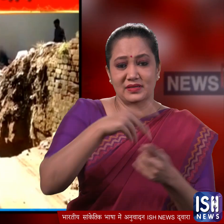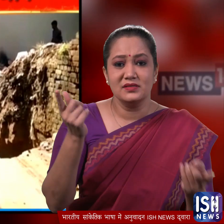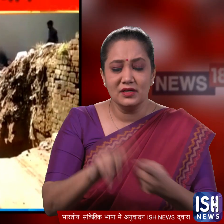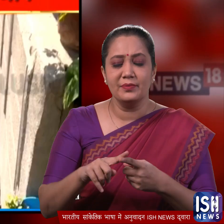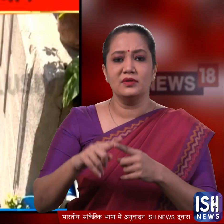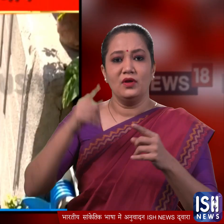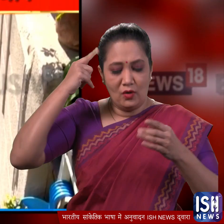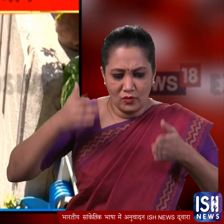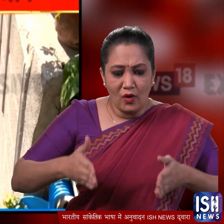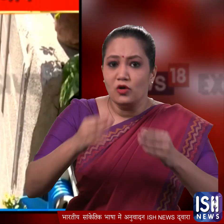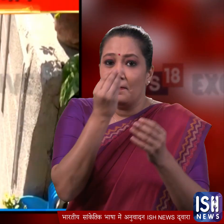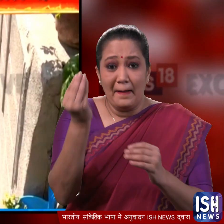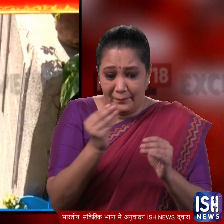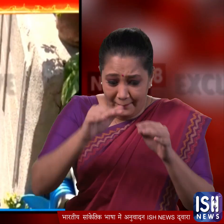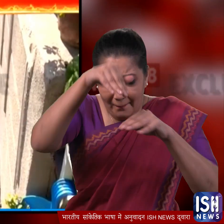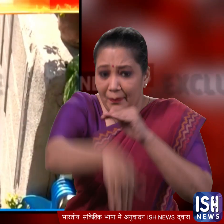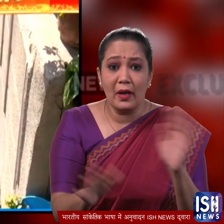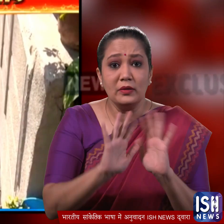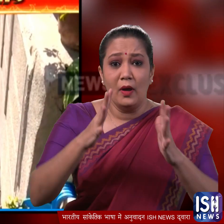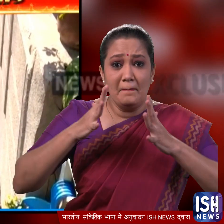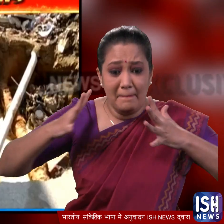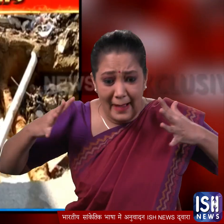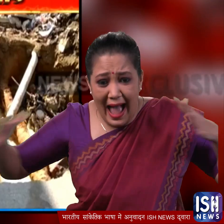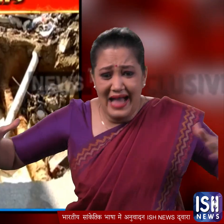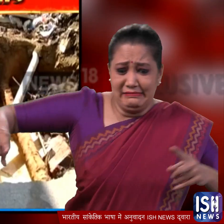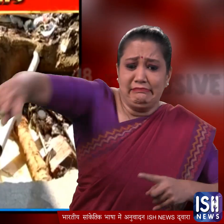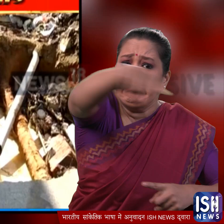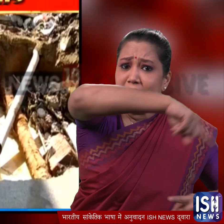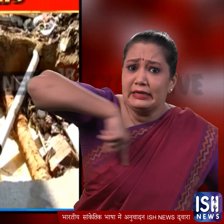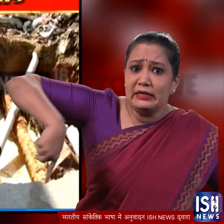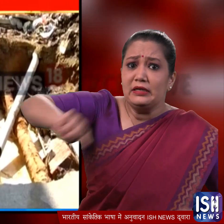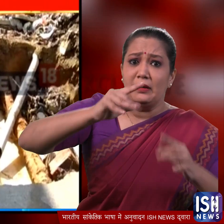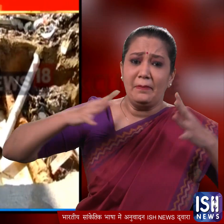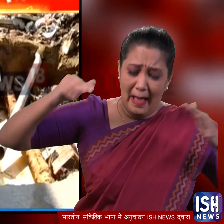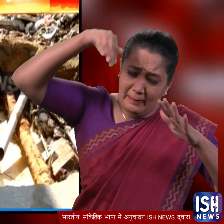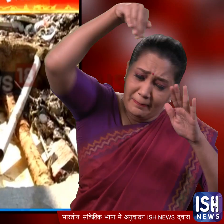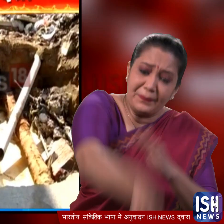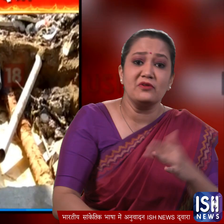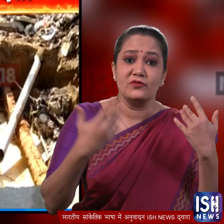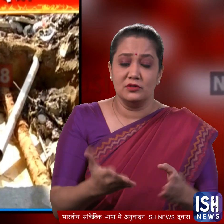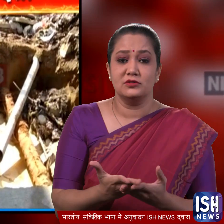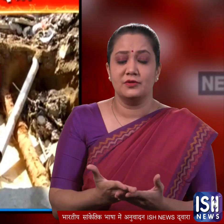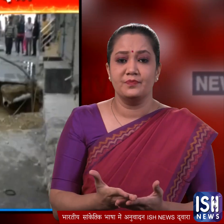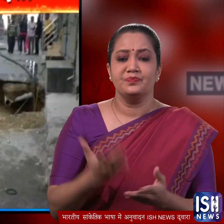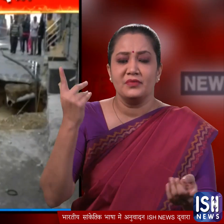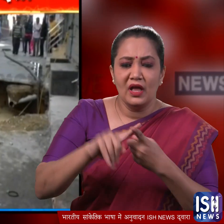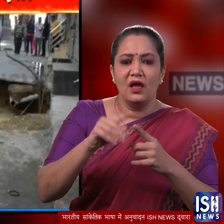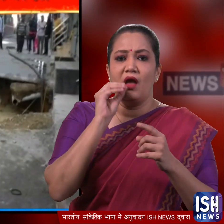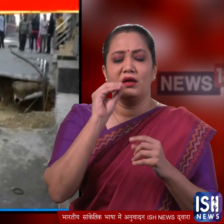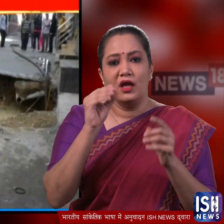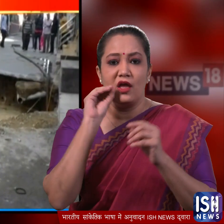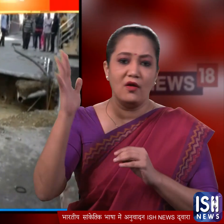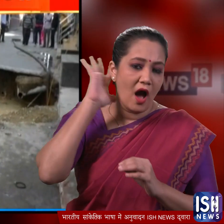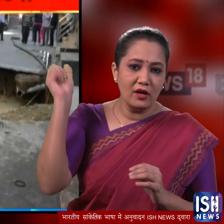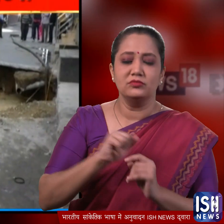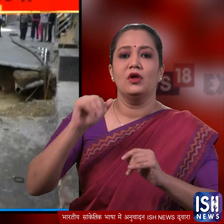तस्वीरें सामने आई उनमें सड़क का कोई छोटा मोटा हिस्सा धंसा नहीं दिखा, बल्कि वहां बेहद बड़ा और गहरा गड्ढा बन गया। इस हादसे की